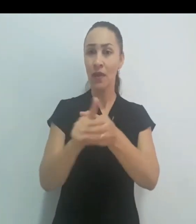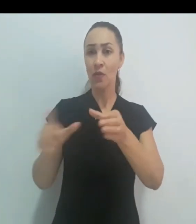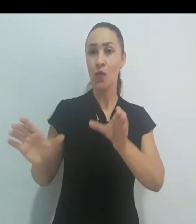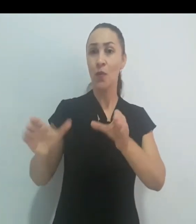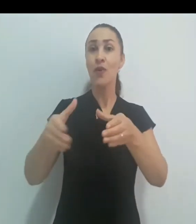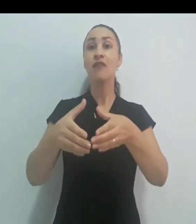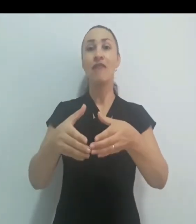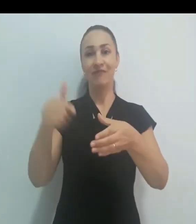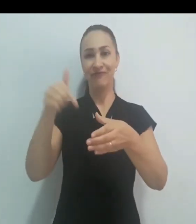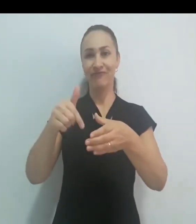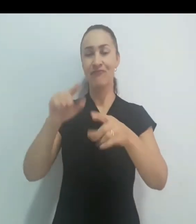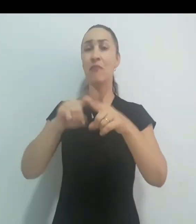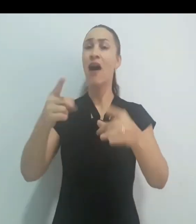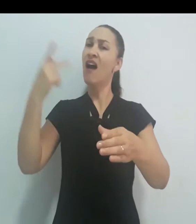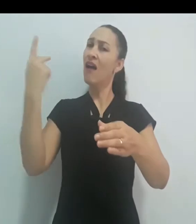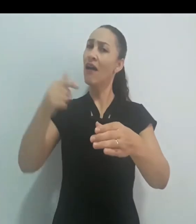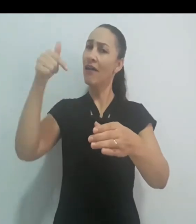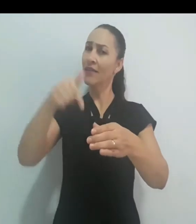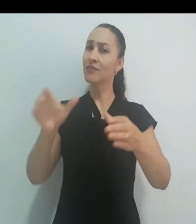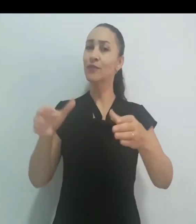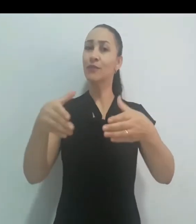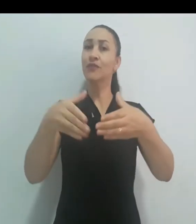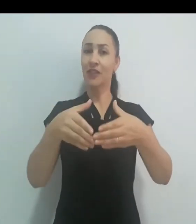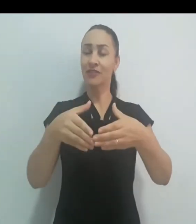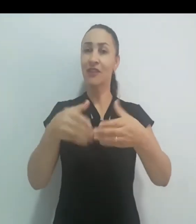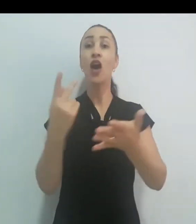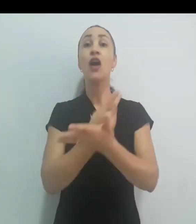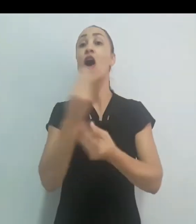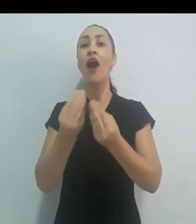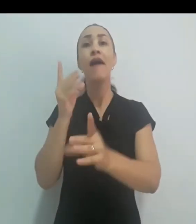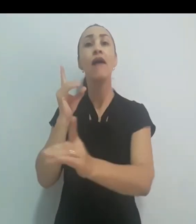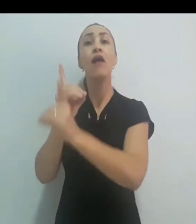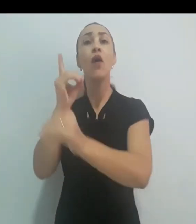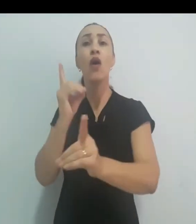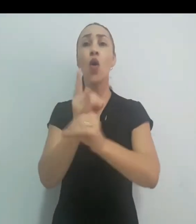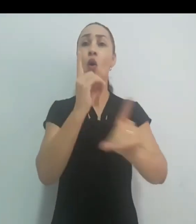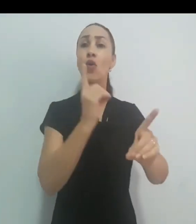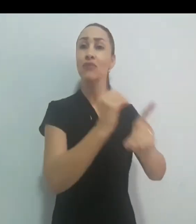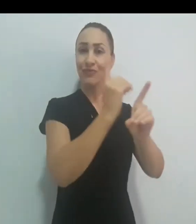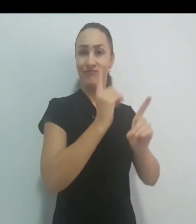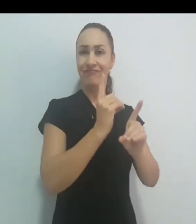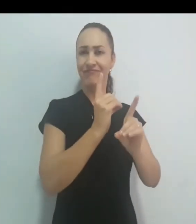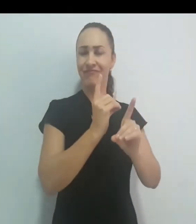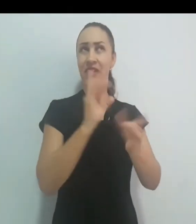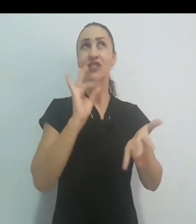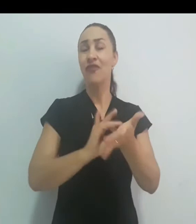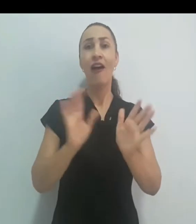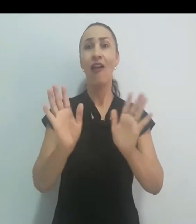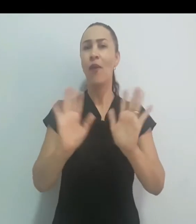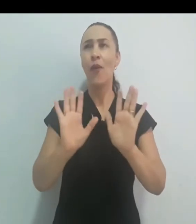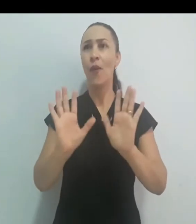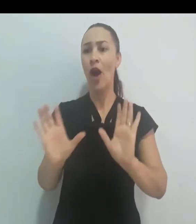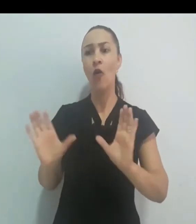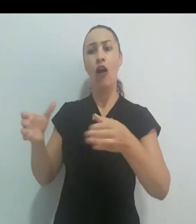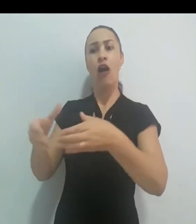a uma comunidade, mas essa comunidade ela se encontra, né? É uma comunidade que se encontra, não é